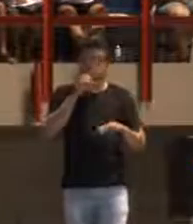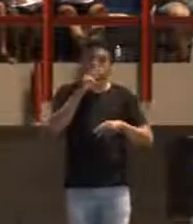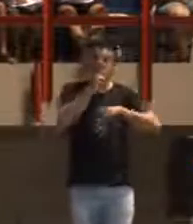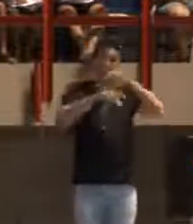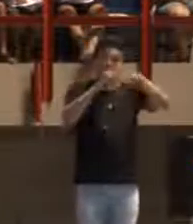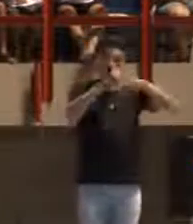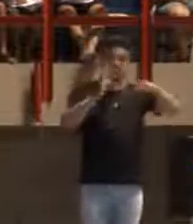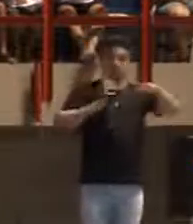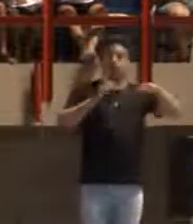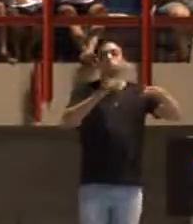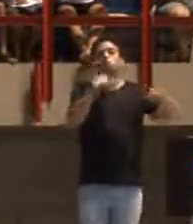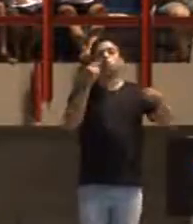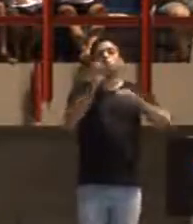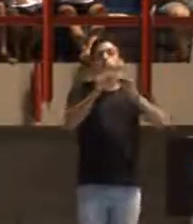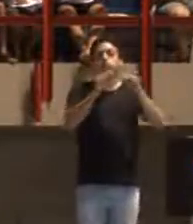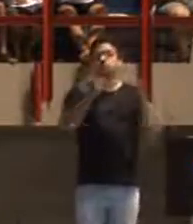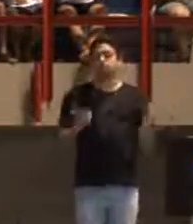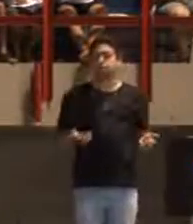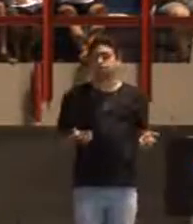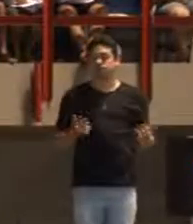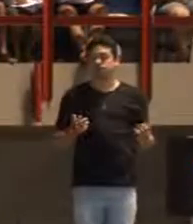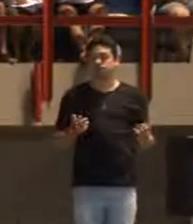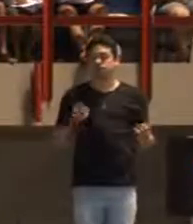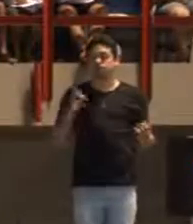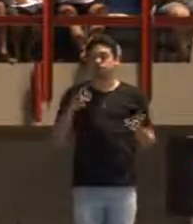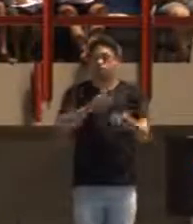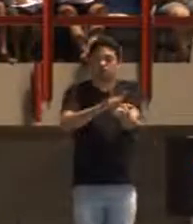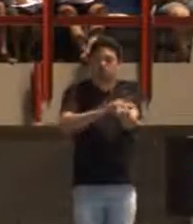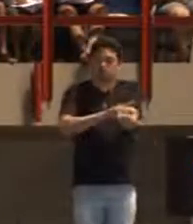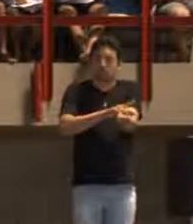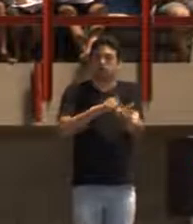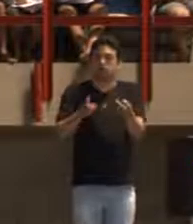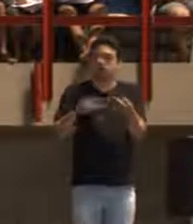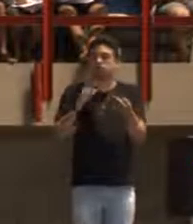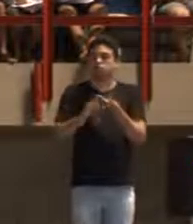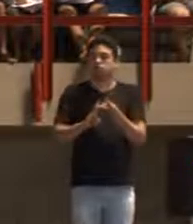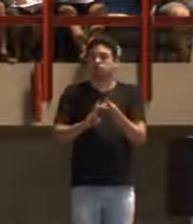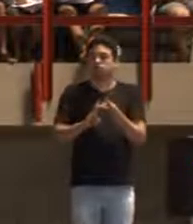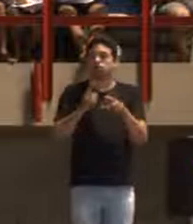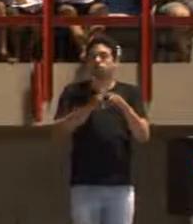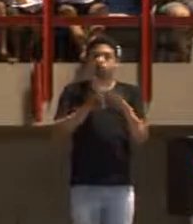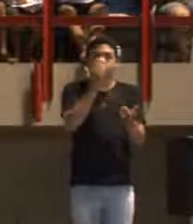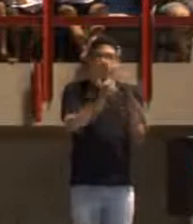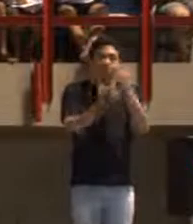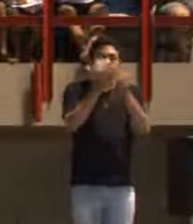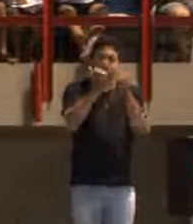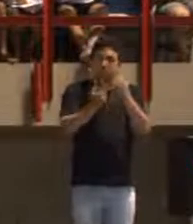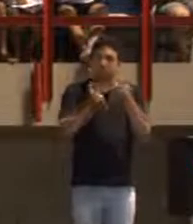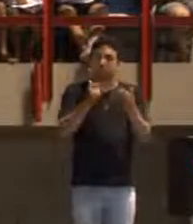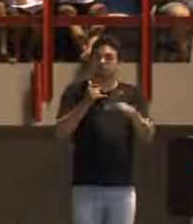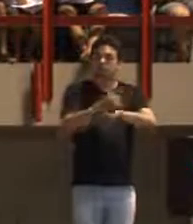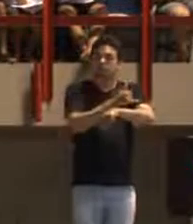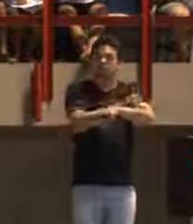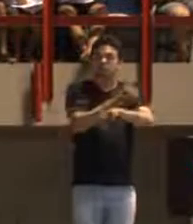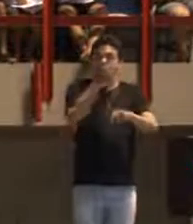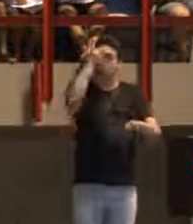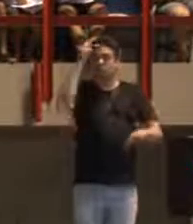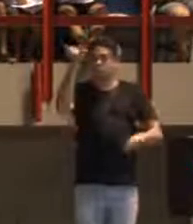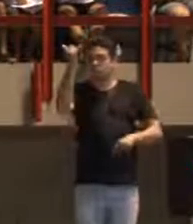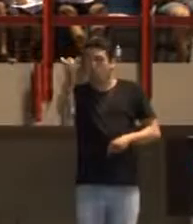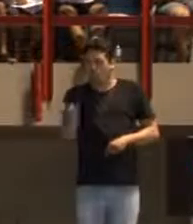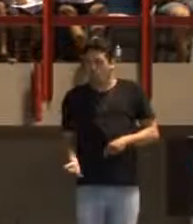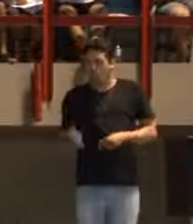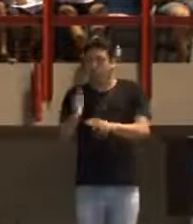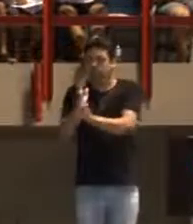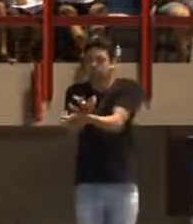ricos, o pessoal morre de quê? Diabetes. Porque come muito. Pobre do Maguinho vai ter diabetes lá no